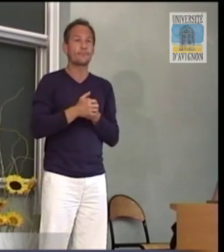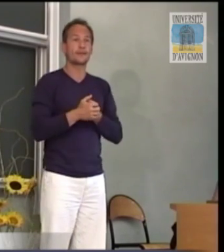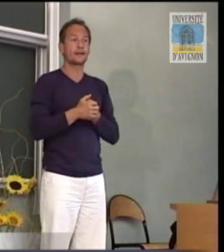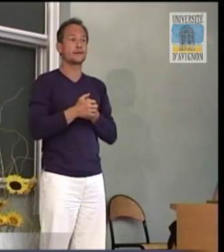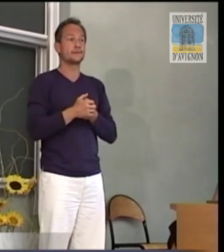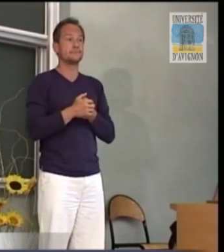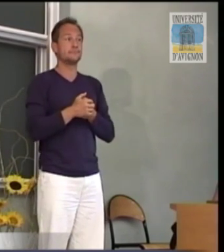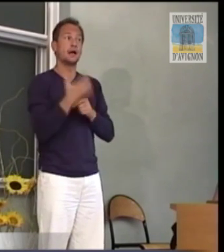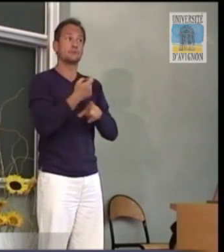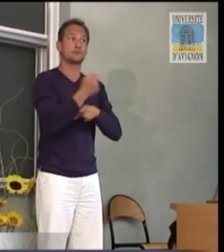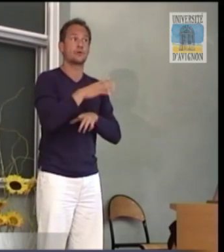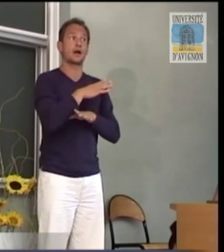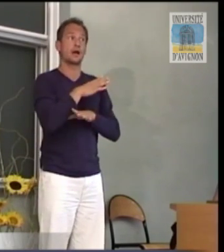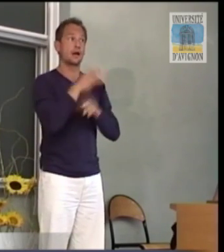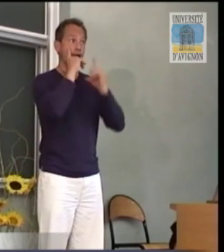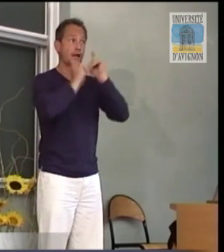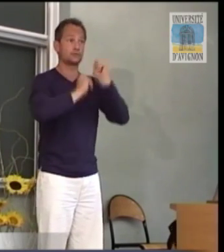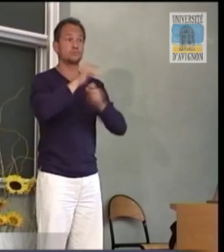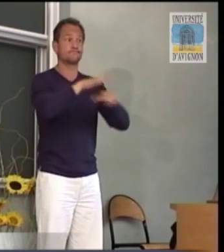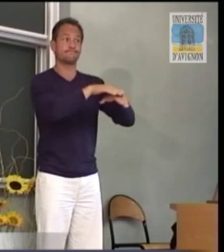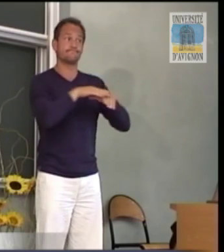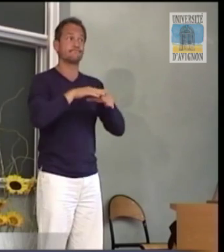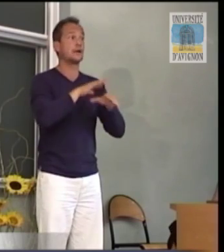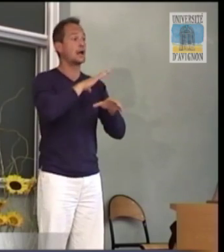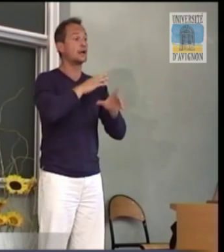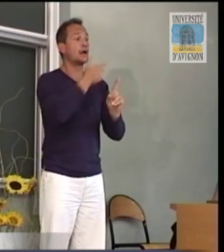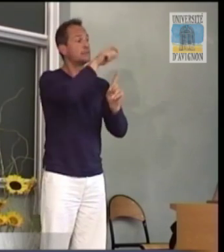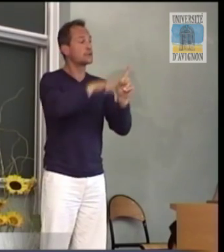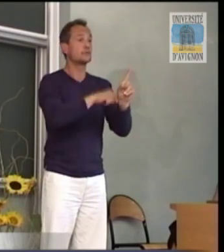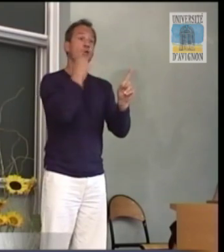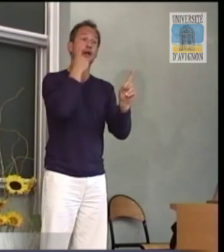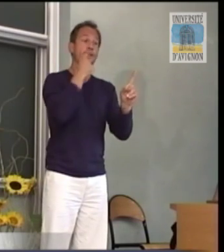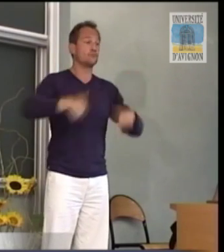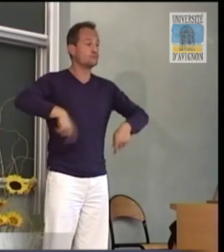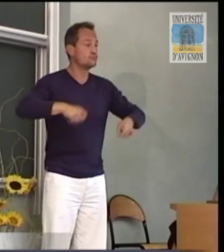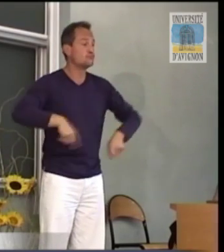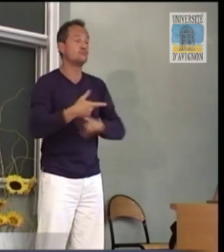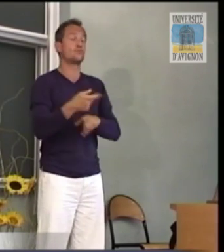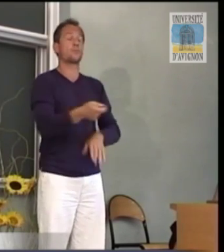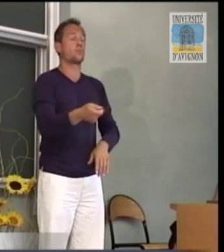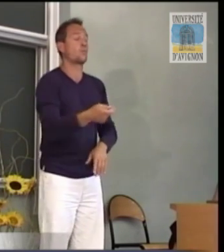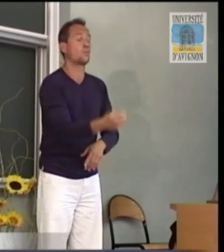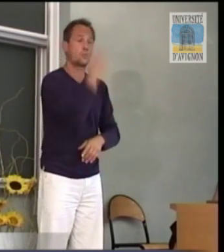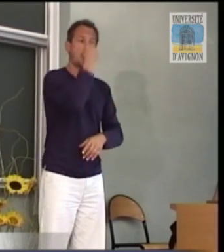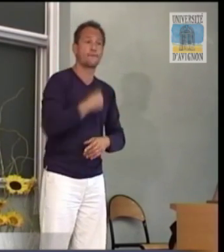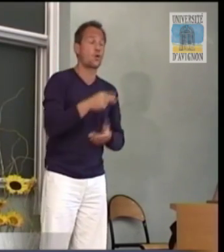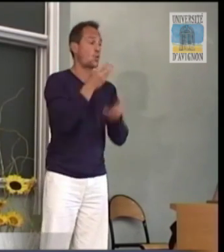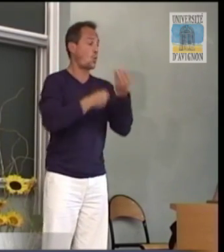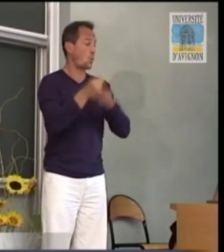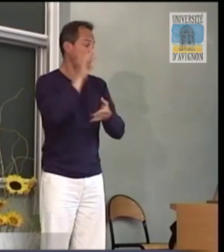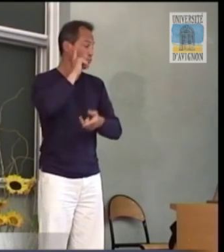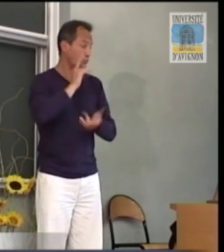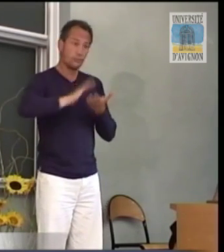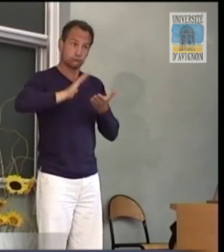obligé de relativiser dans la mesure où j'ai des élèves qui ne sont pas en fauteuil roulant, qui n'ont pas de canne blanche et qui ne parlent pas la langue des signes